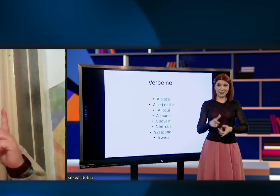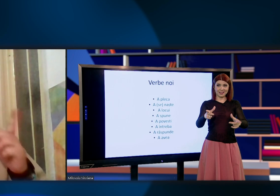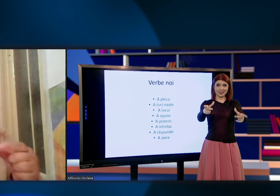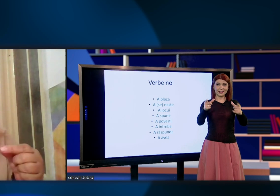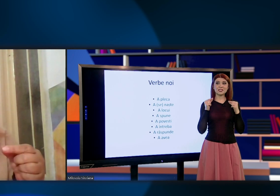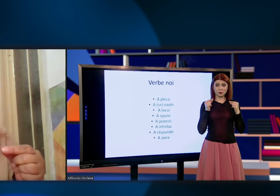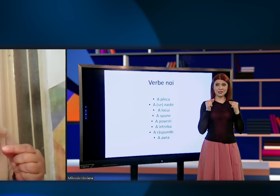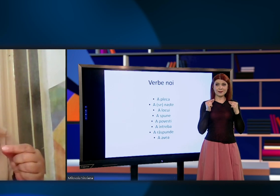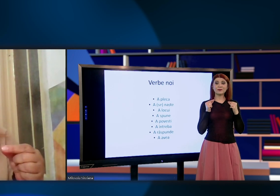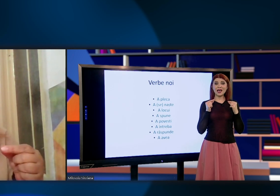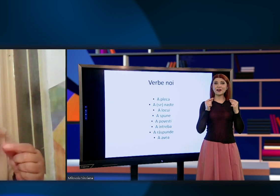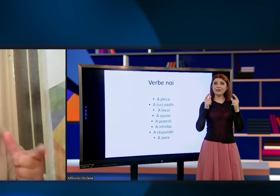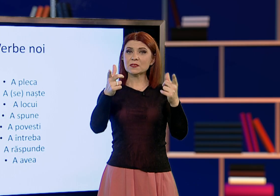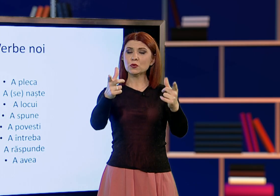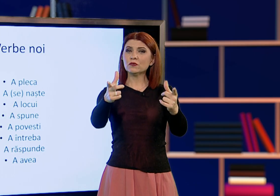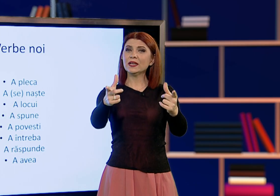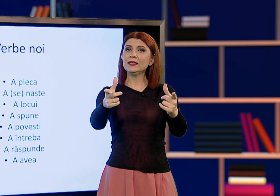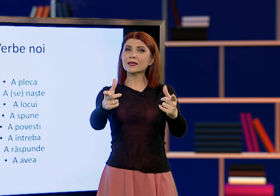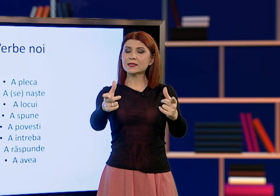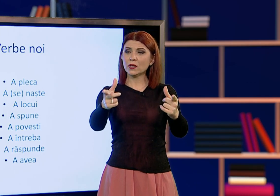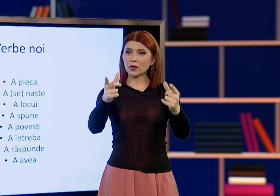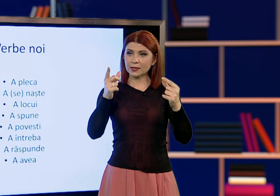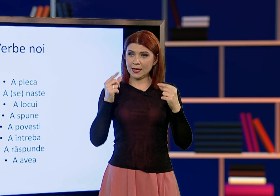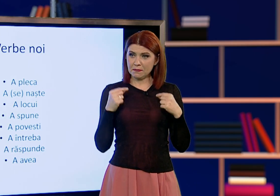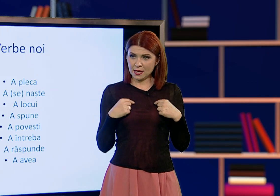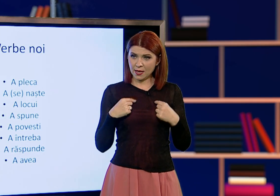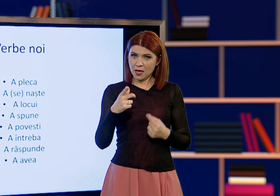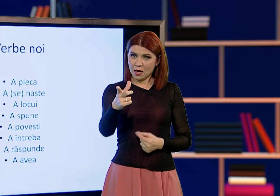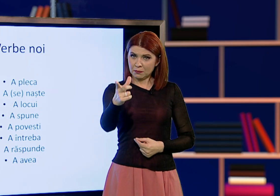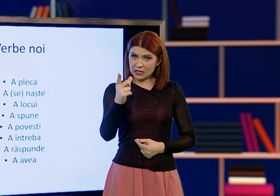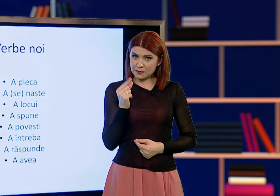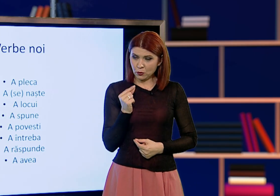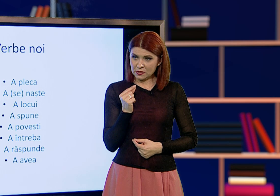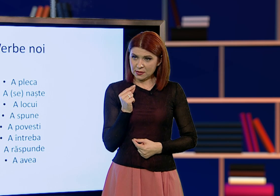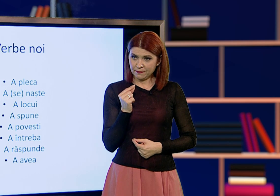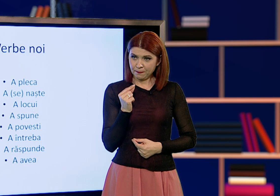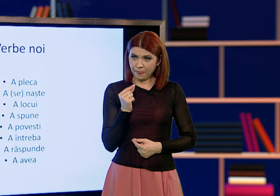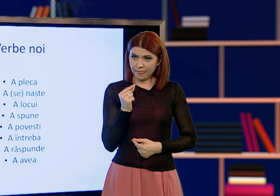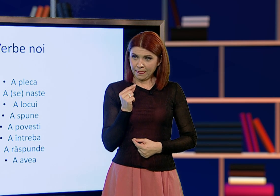răspunzi dacă vine răspunsul vine din exterior către mine Îmi răspunzi eu